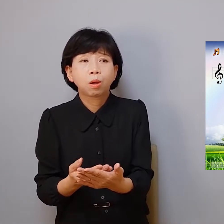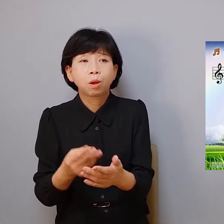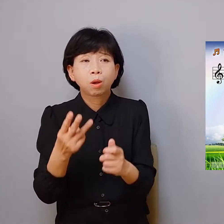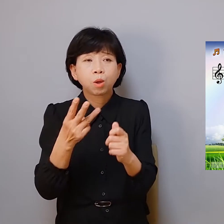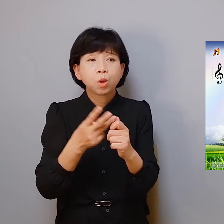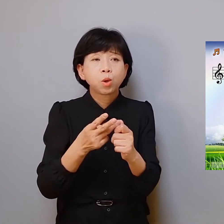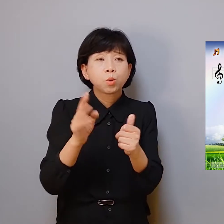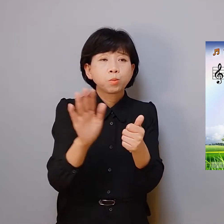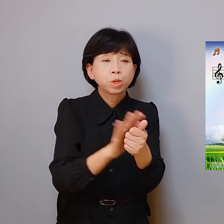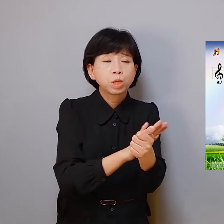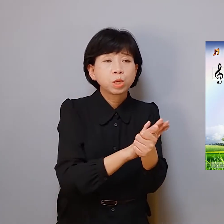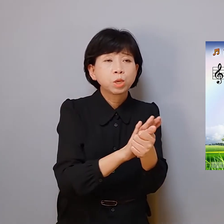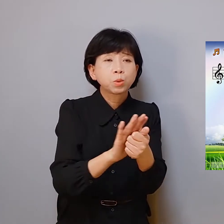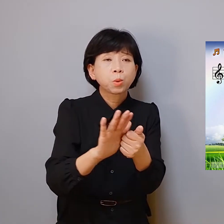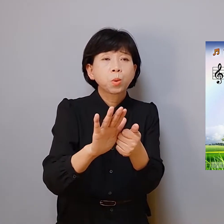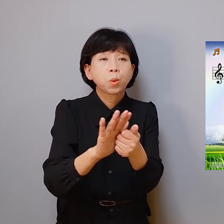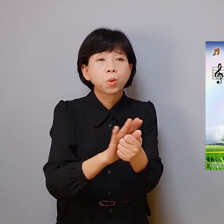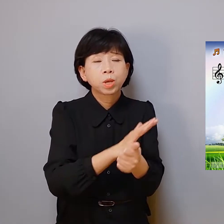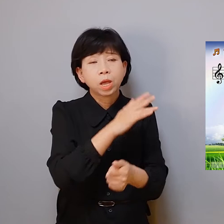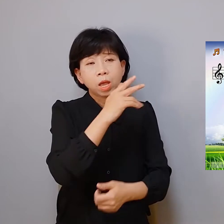주옵소서.